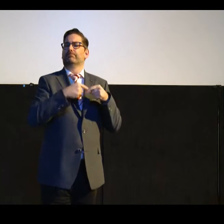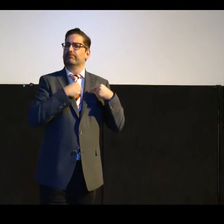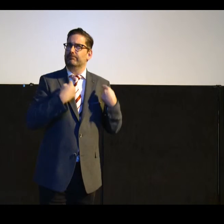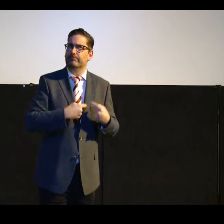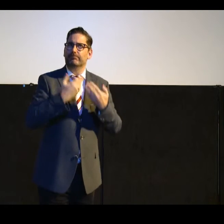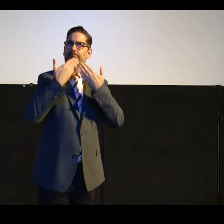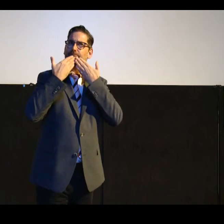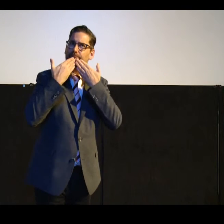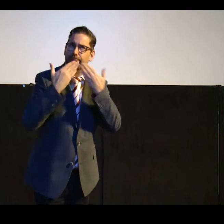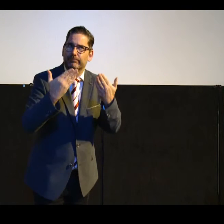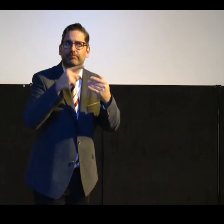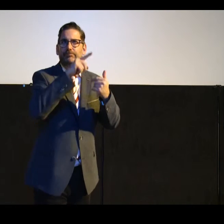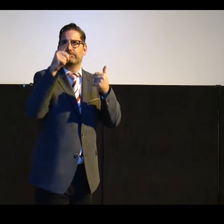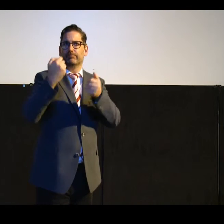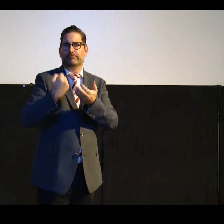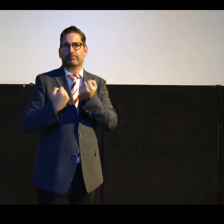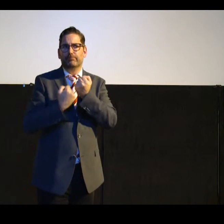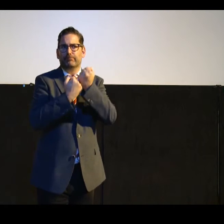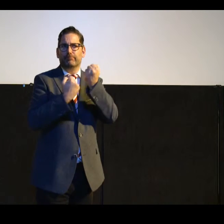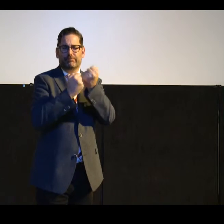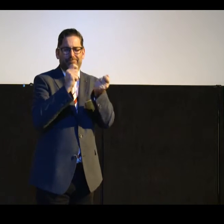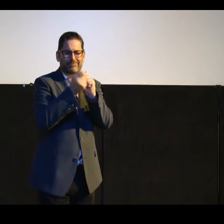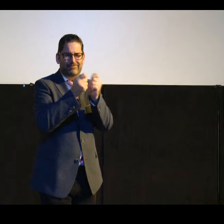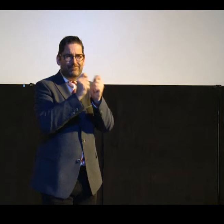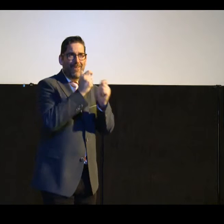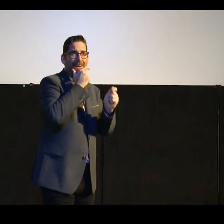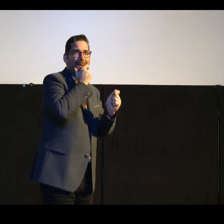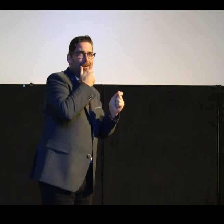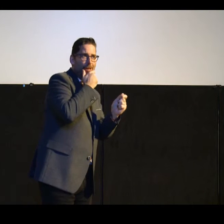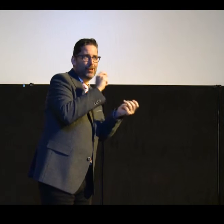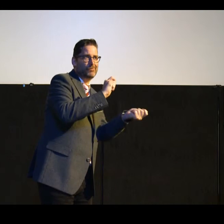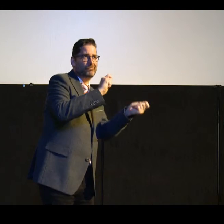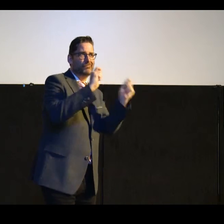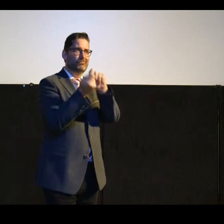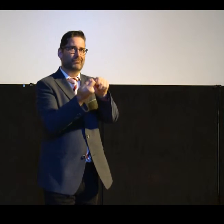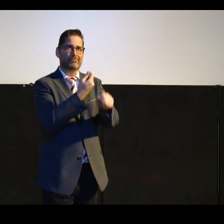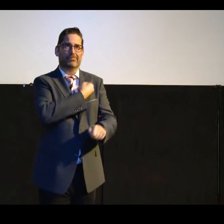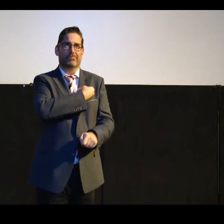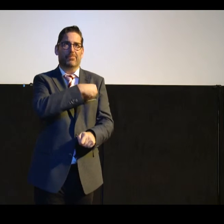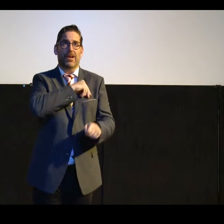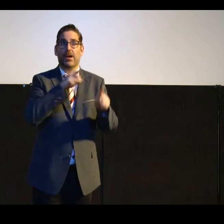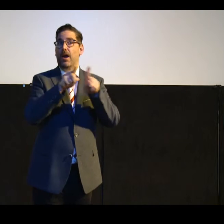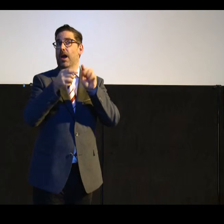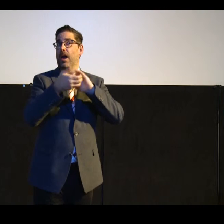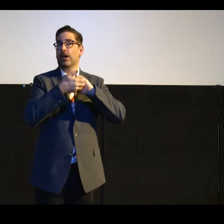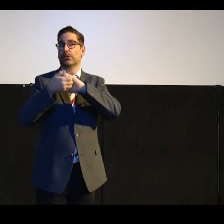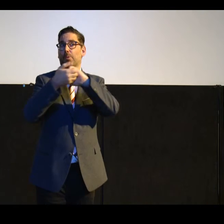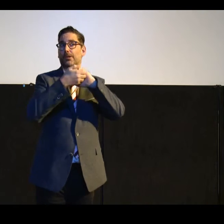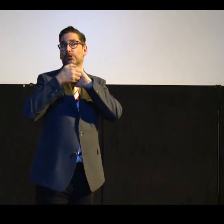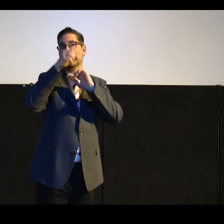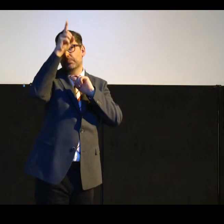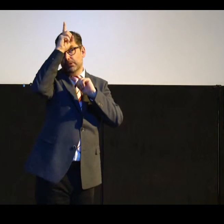subtítulos en español. Es bastante importante que lo vean. Sí, es un apoyo muy visual.